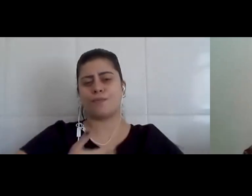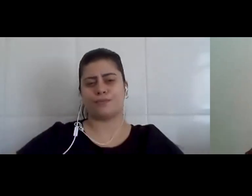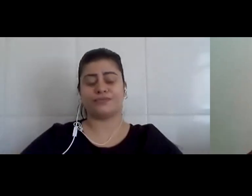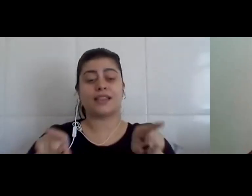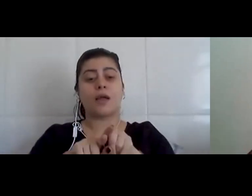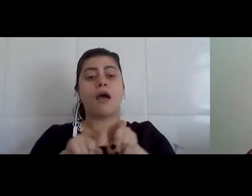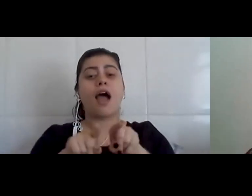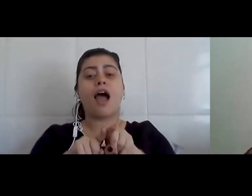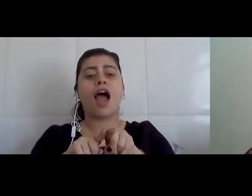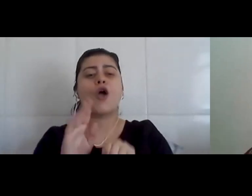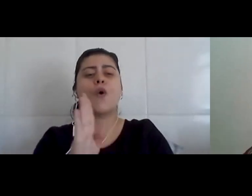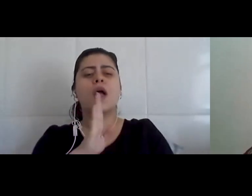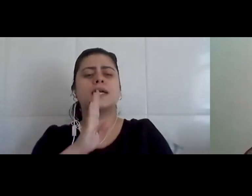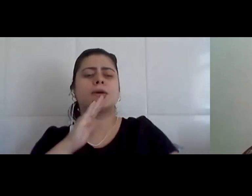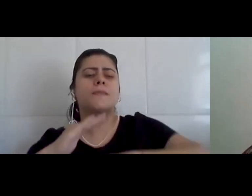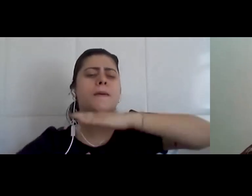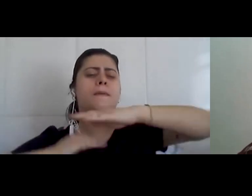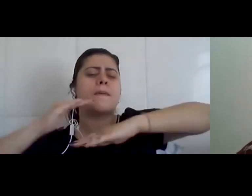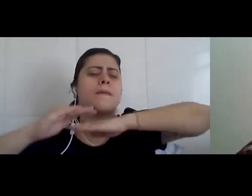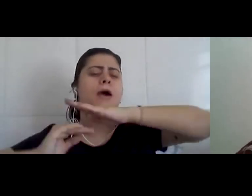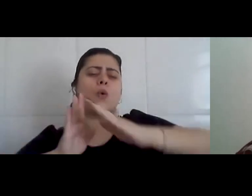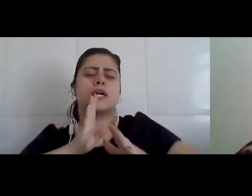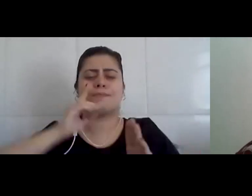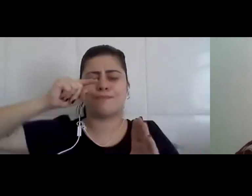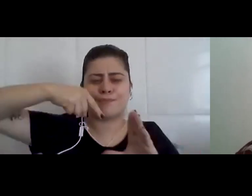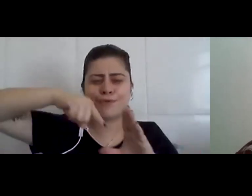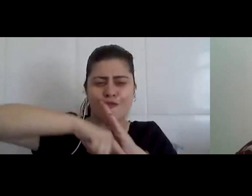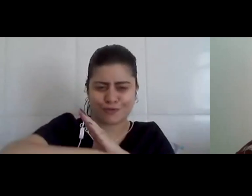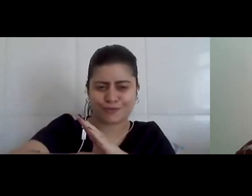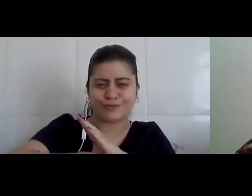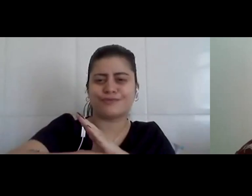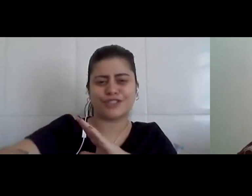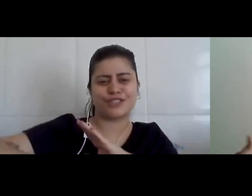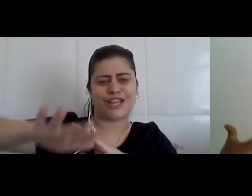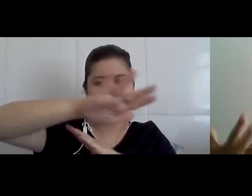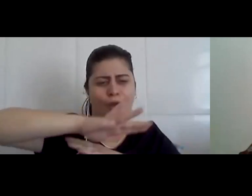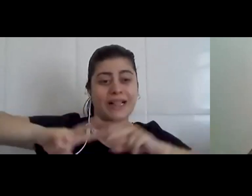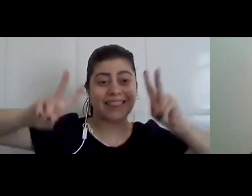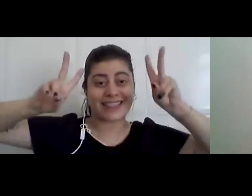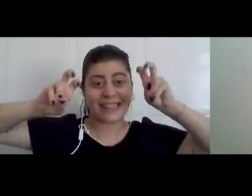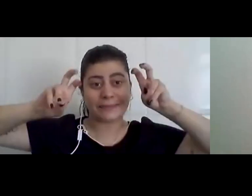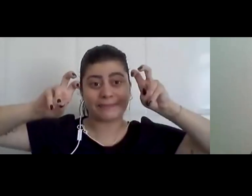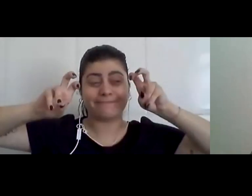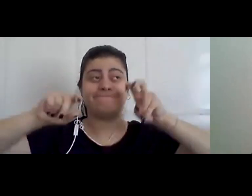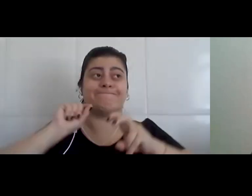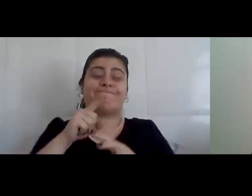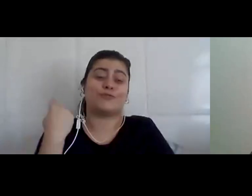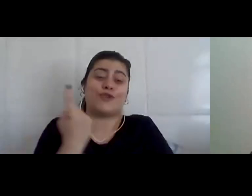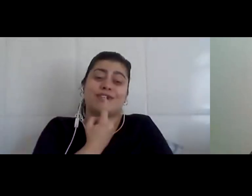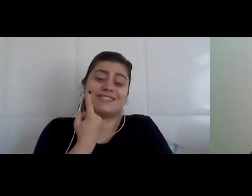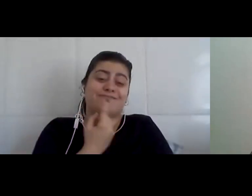de conhecimento em geral, sobre esse tema, né, que afeta as nossas